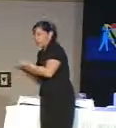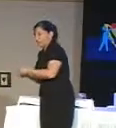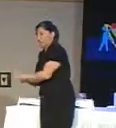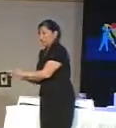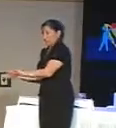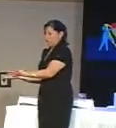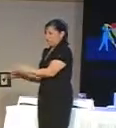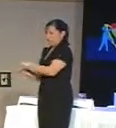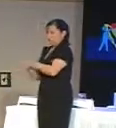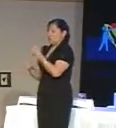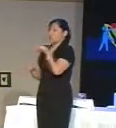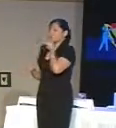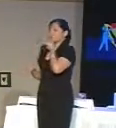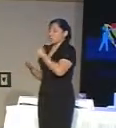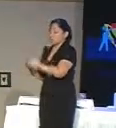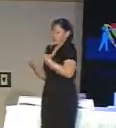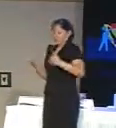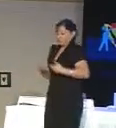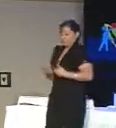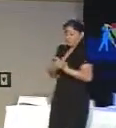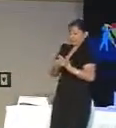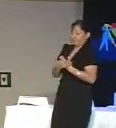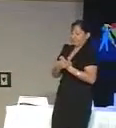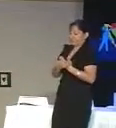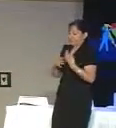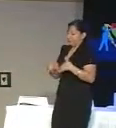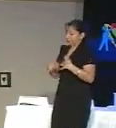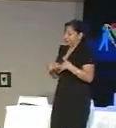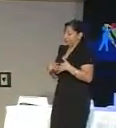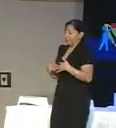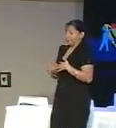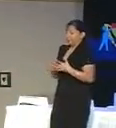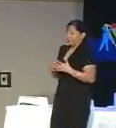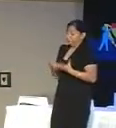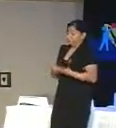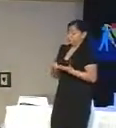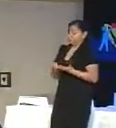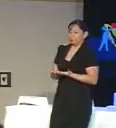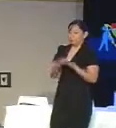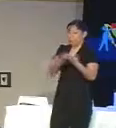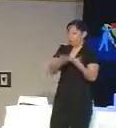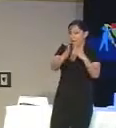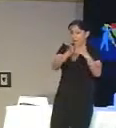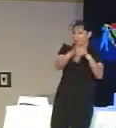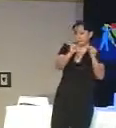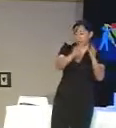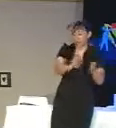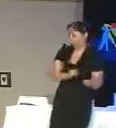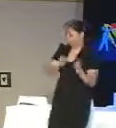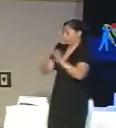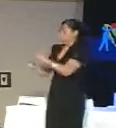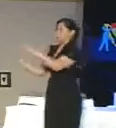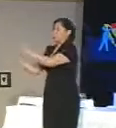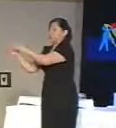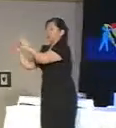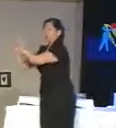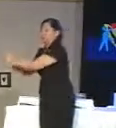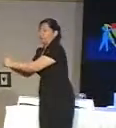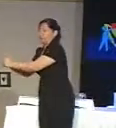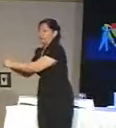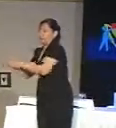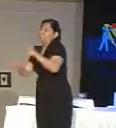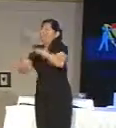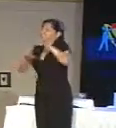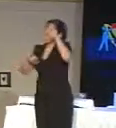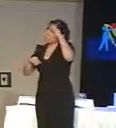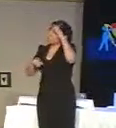neonatales. Seguir pensando así no nos va a resolver el problema, porque no va a haber suficientes unidades